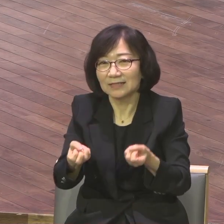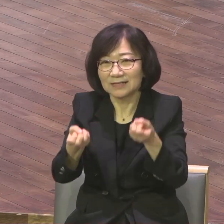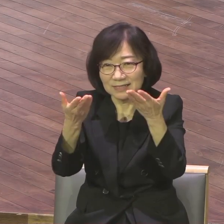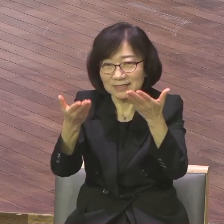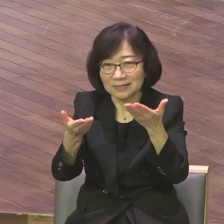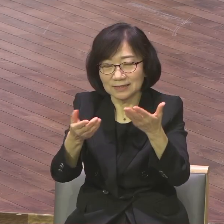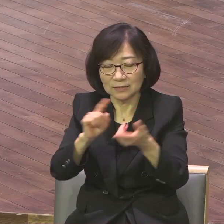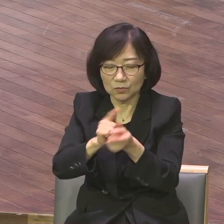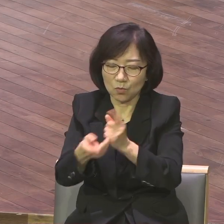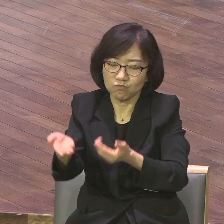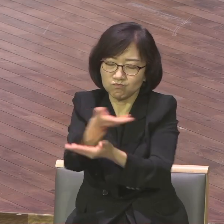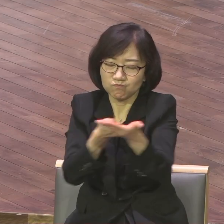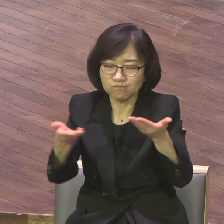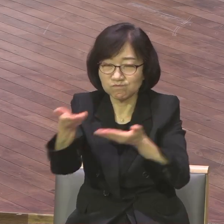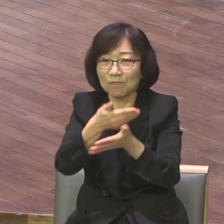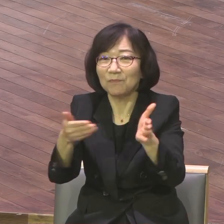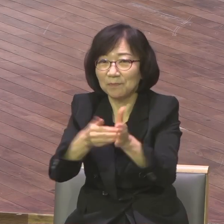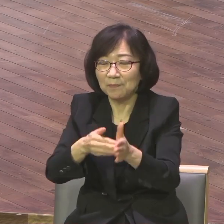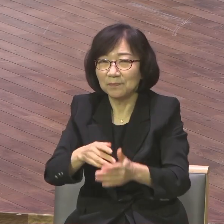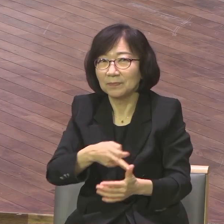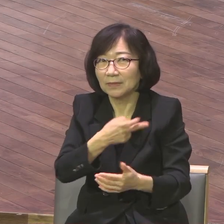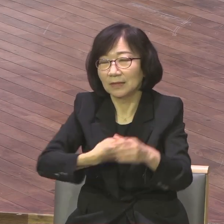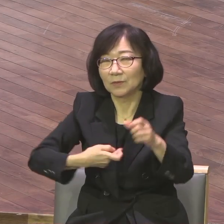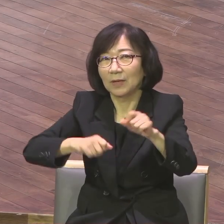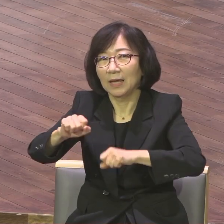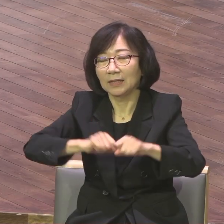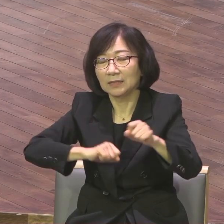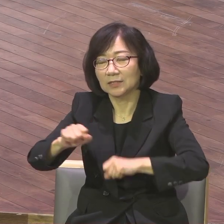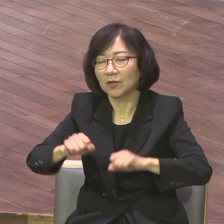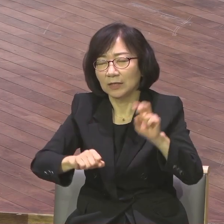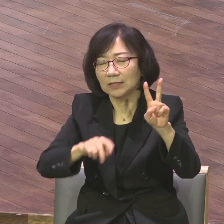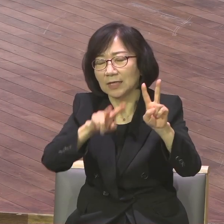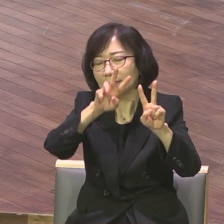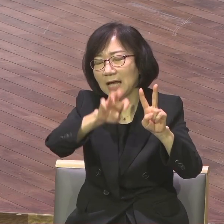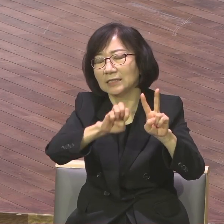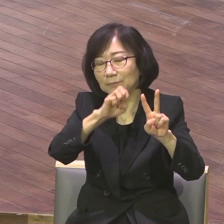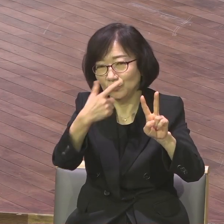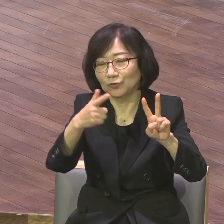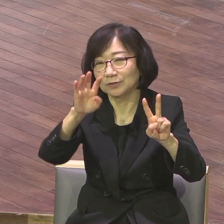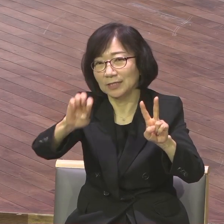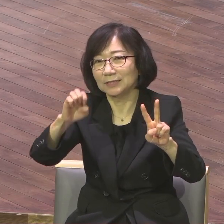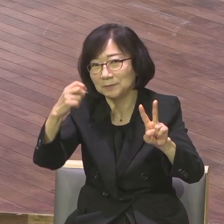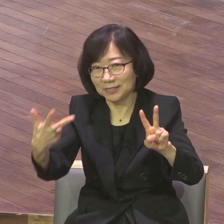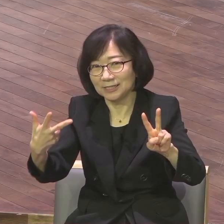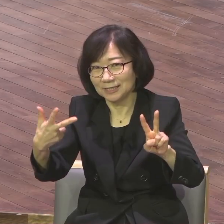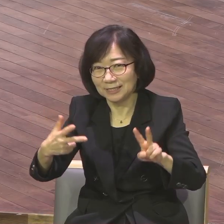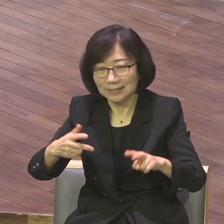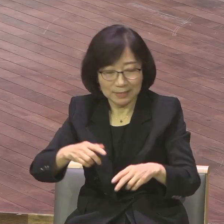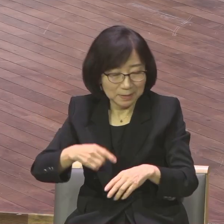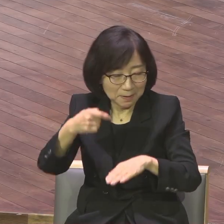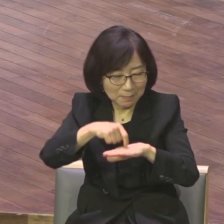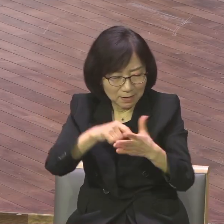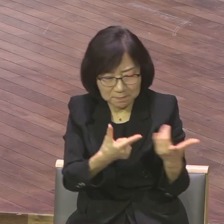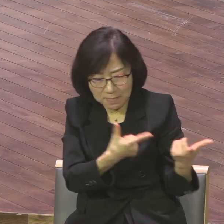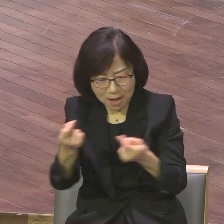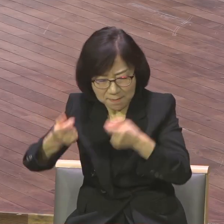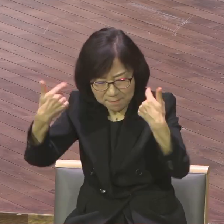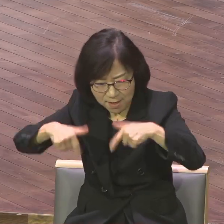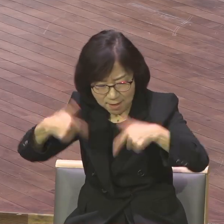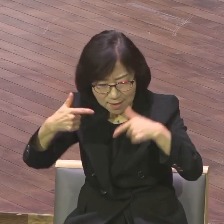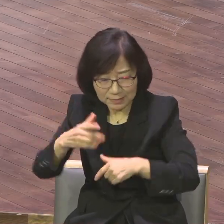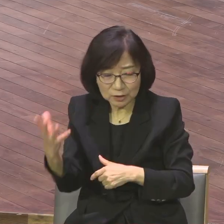사도행전 2장 46절로 47절에 잘 나타나 있습니다. 날마다 마음을 같이하여 성전에